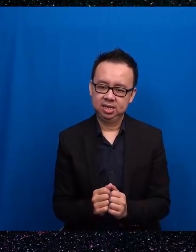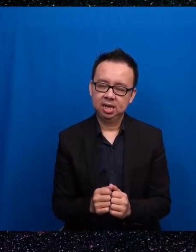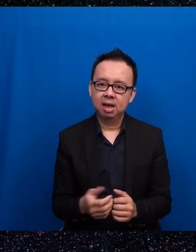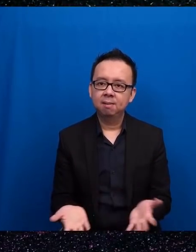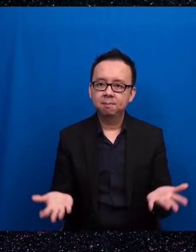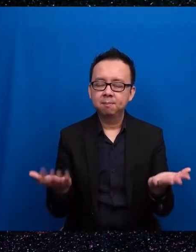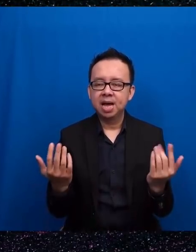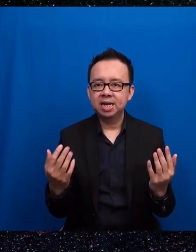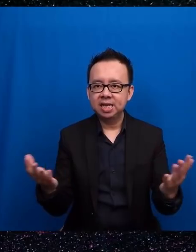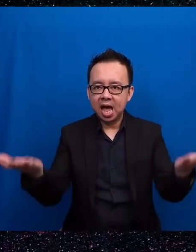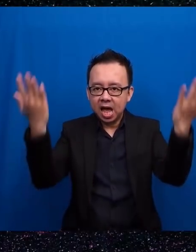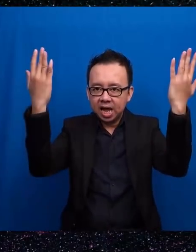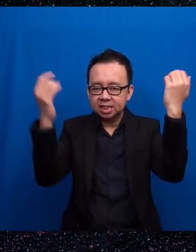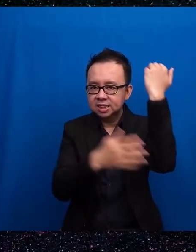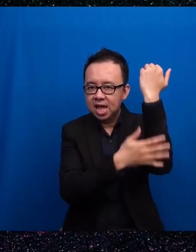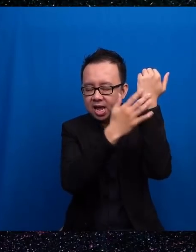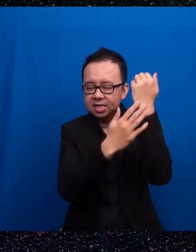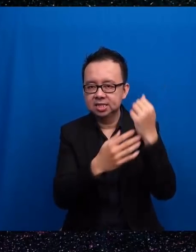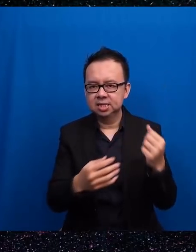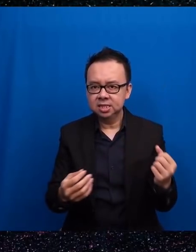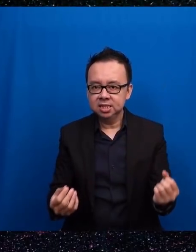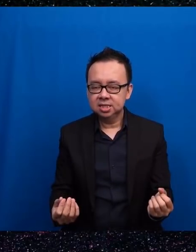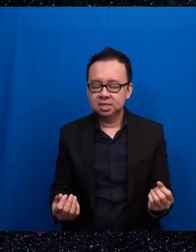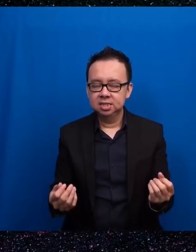mari angkat tangan dengan iman. Terimalah